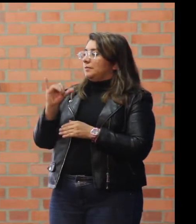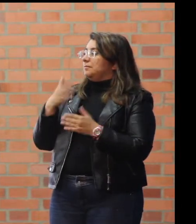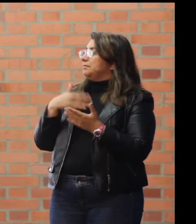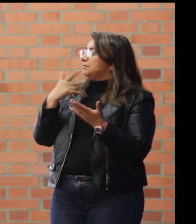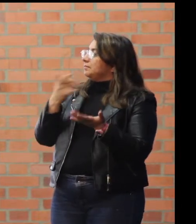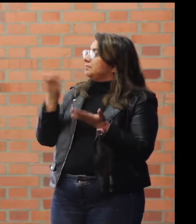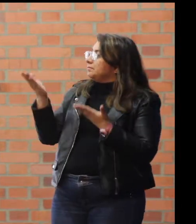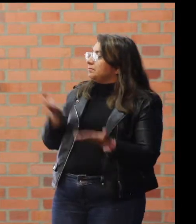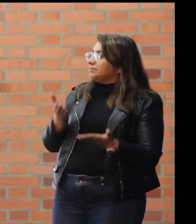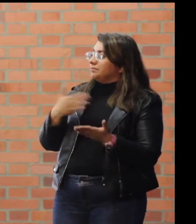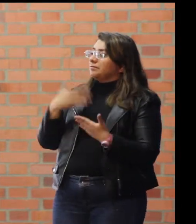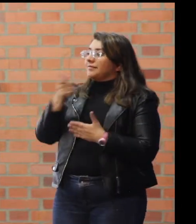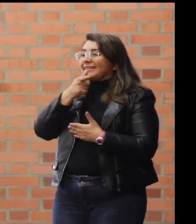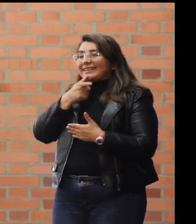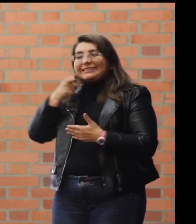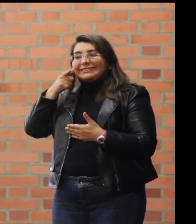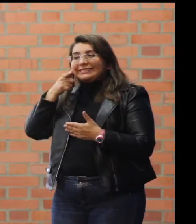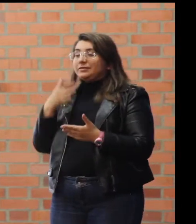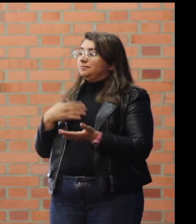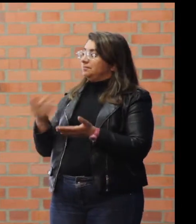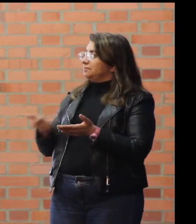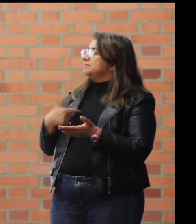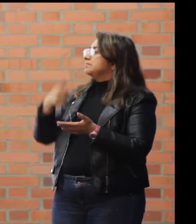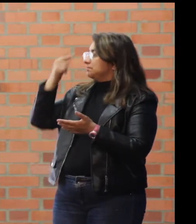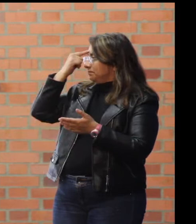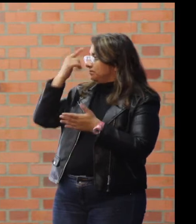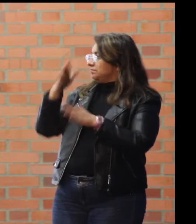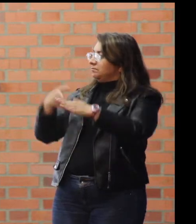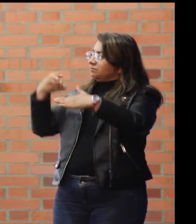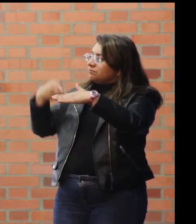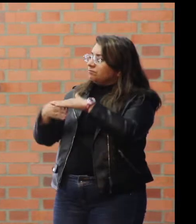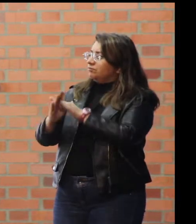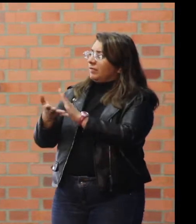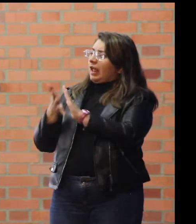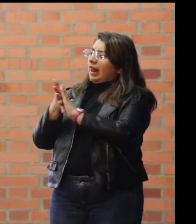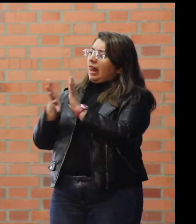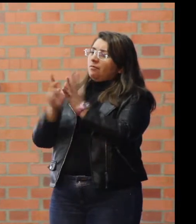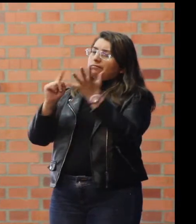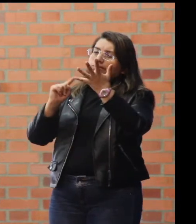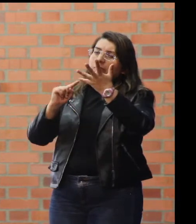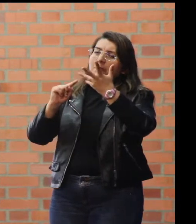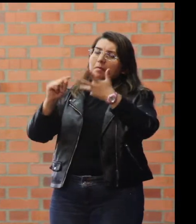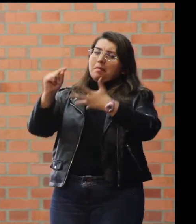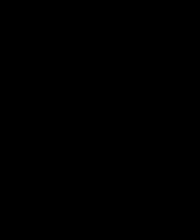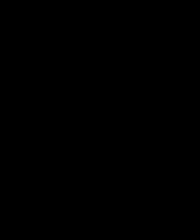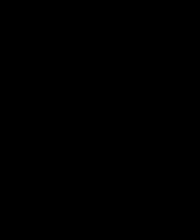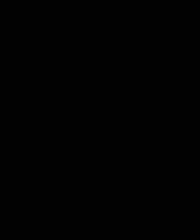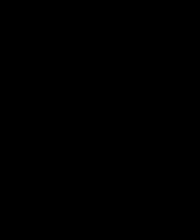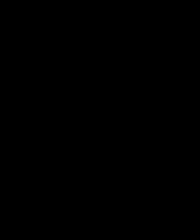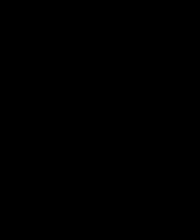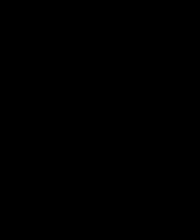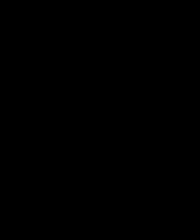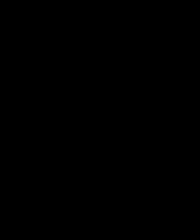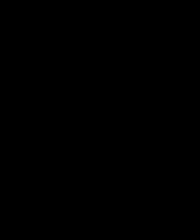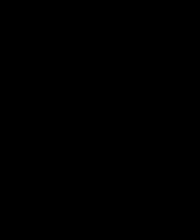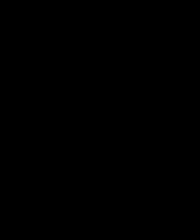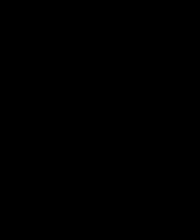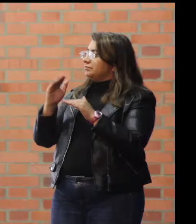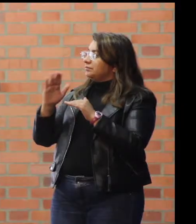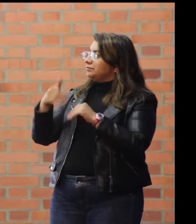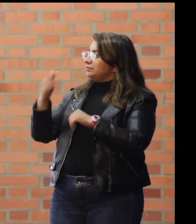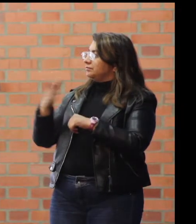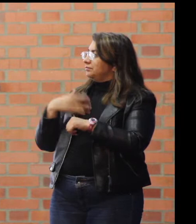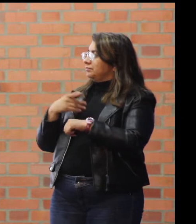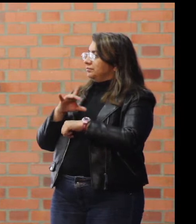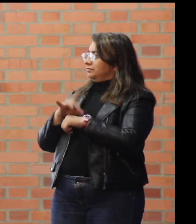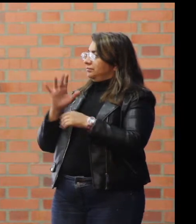nos hablará de Lucy y realizará una introducción a los aspectos generales del premio Ana Cristina es médica